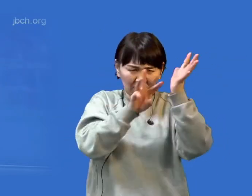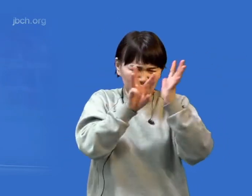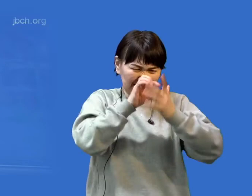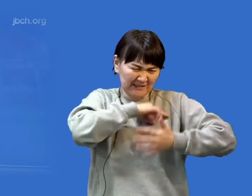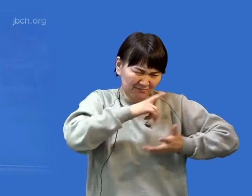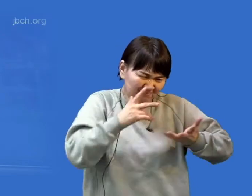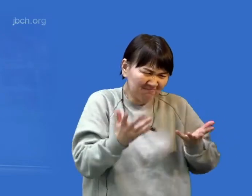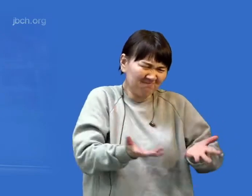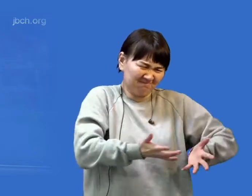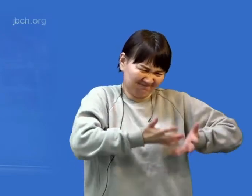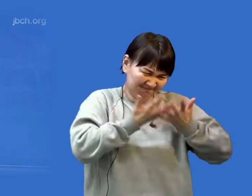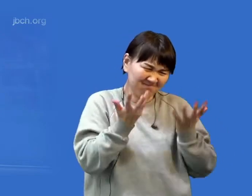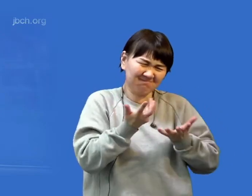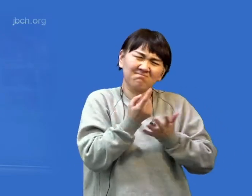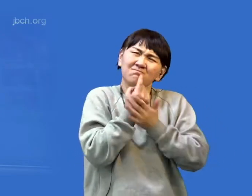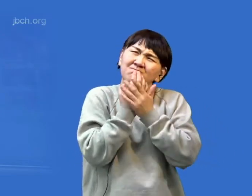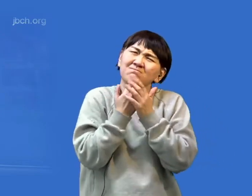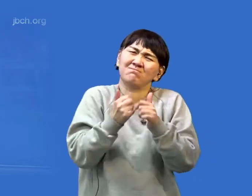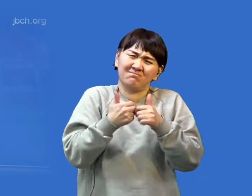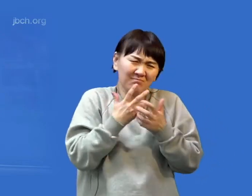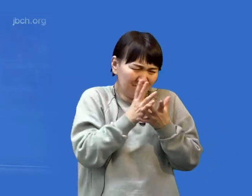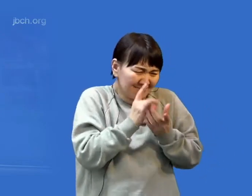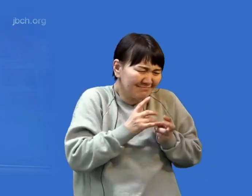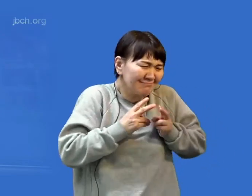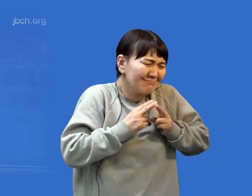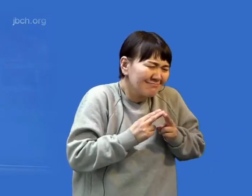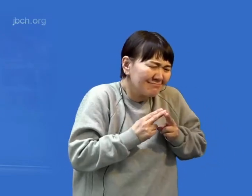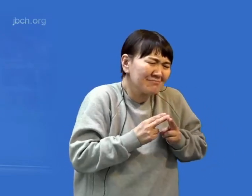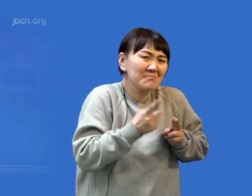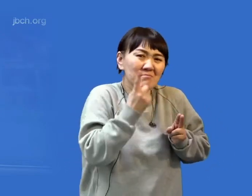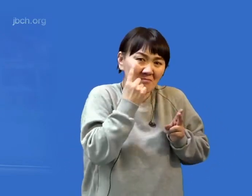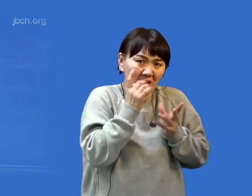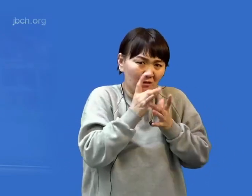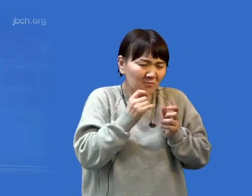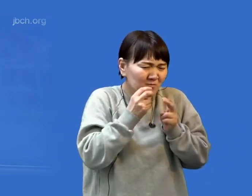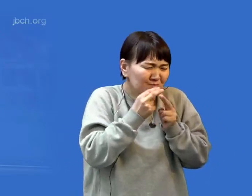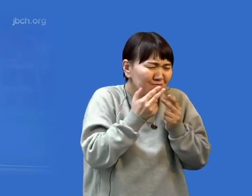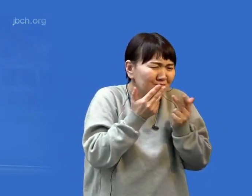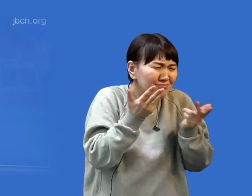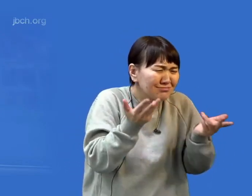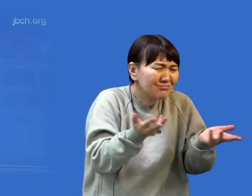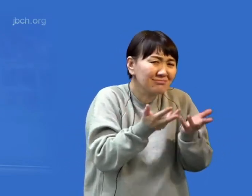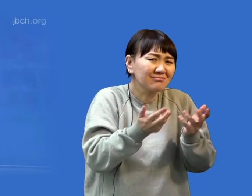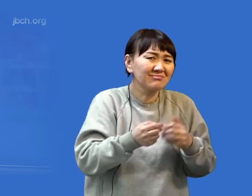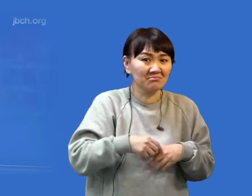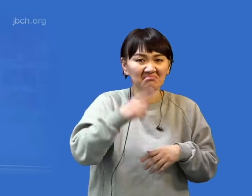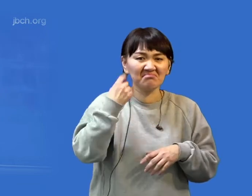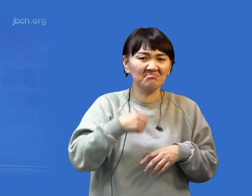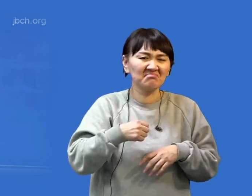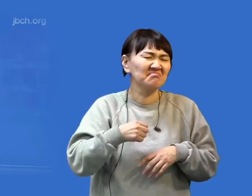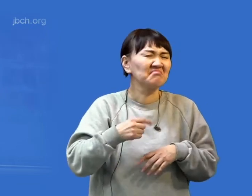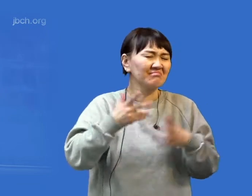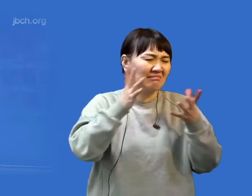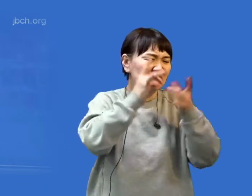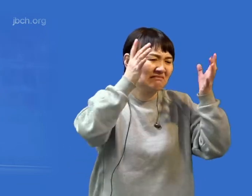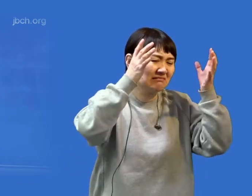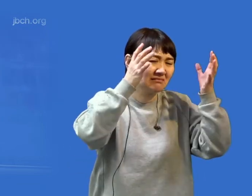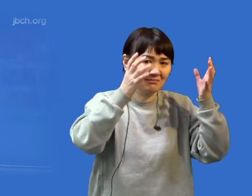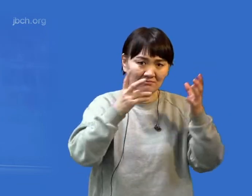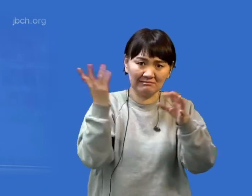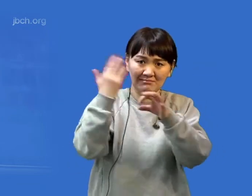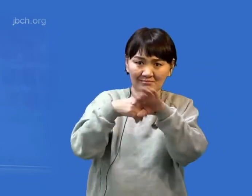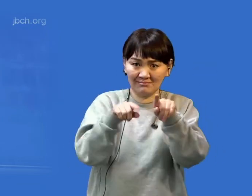сэргэлийн хүслэл гоох үед ариун сүнс туслах ёстой атал чинь тэрийн дараа хэрцгий гэж байна. За